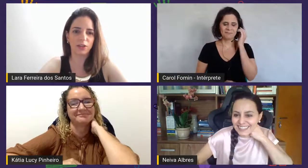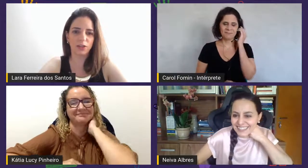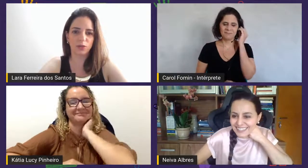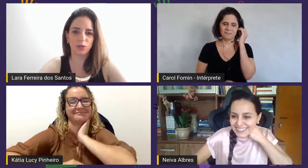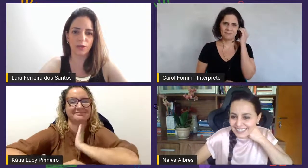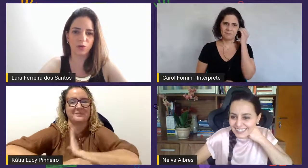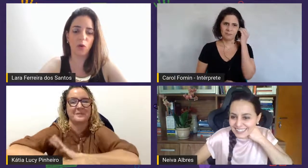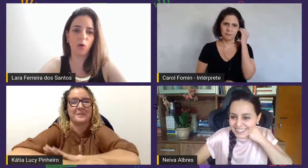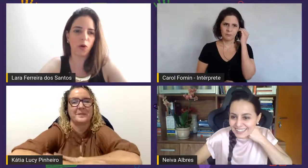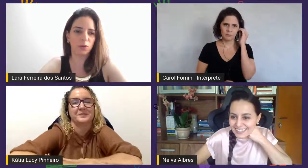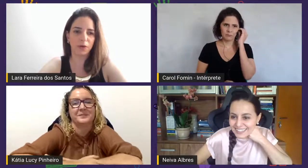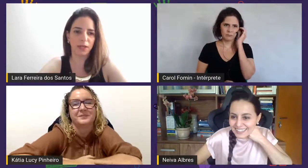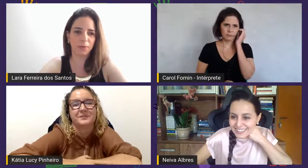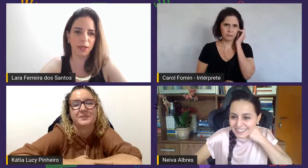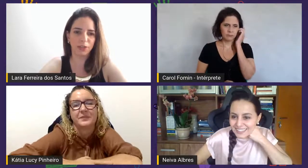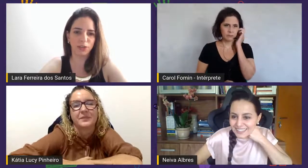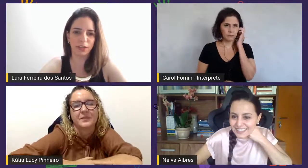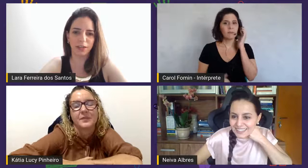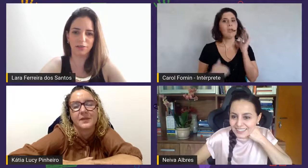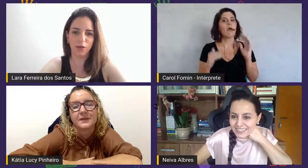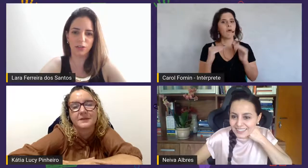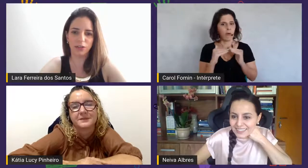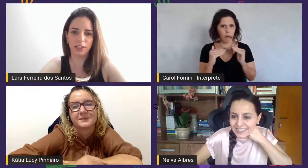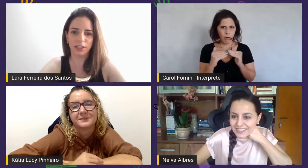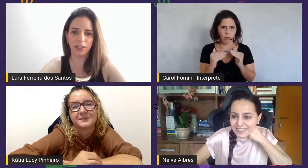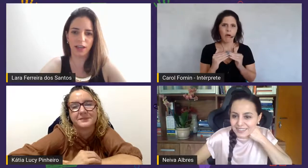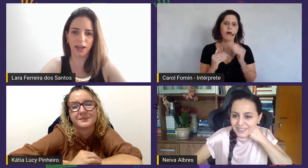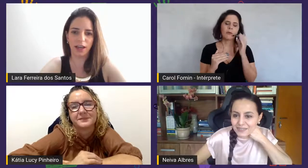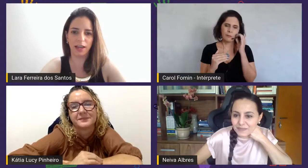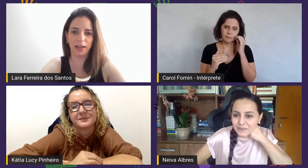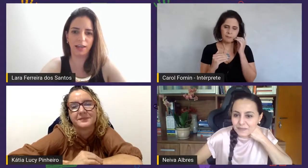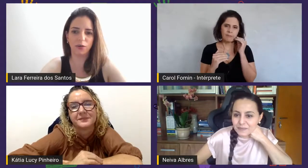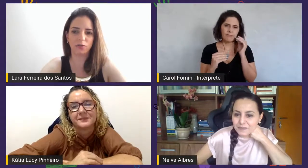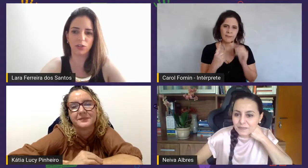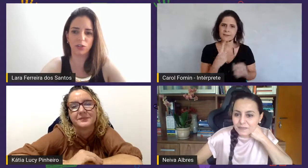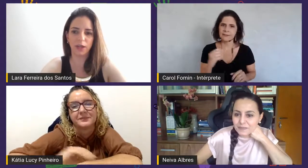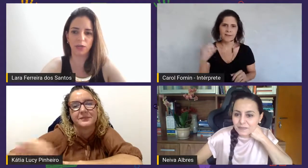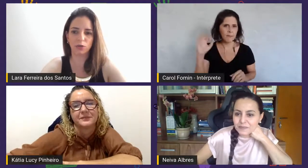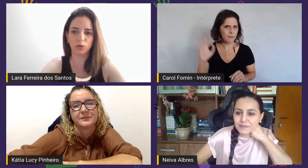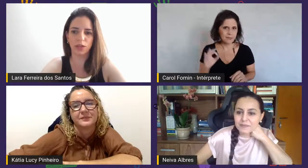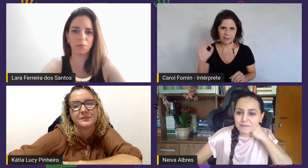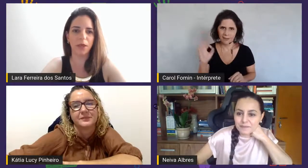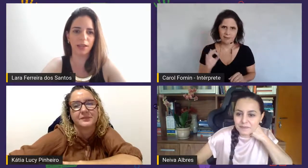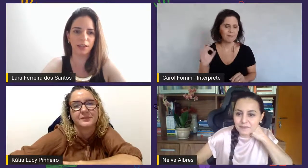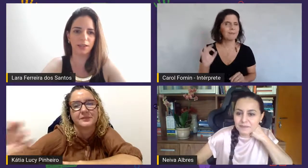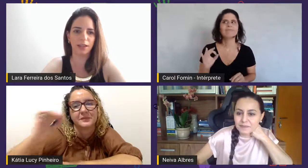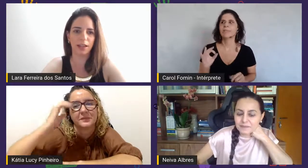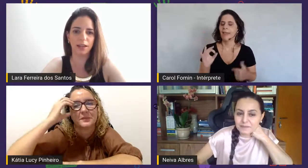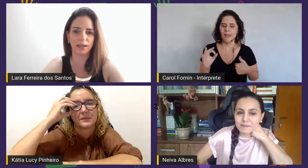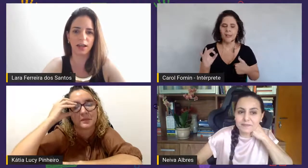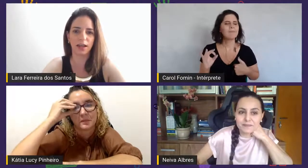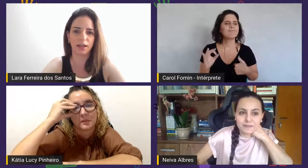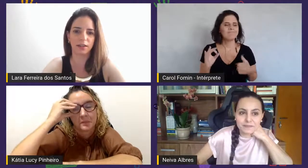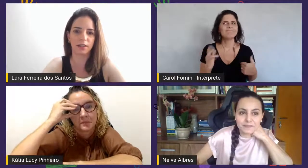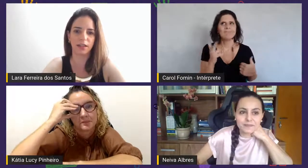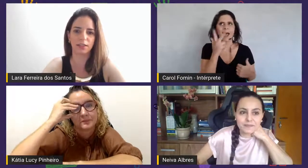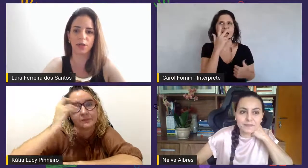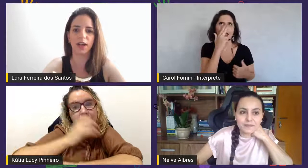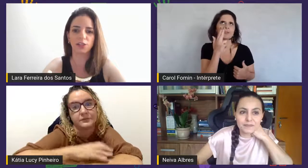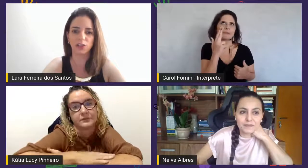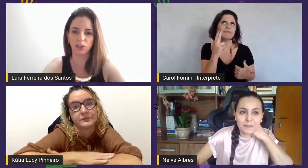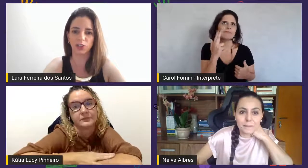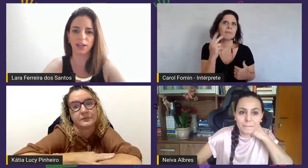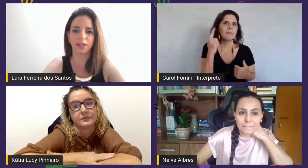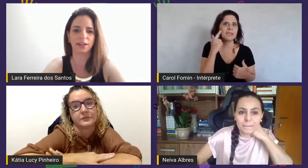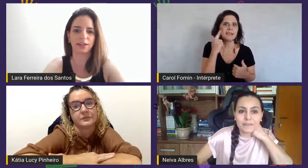Eu acredito, eu concordo plenamente, Neiva, eu acho que o investimento também na